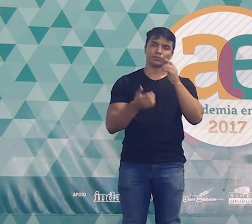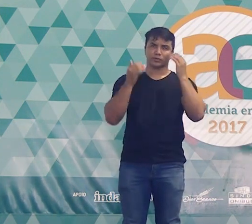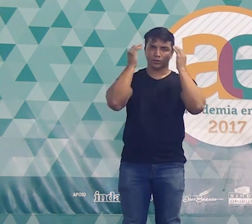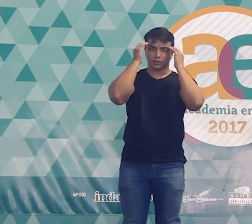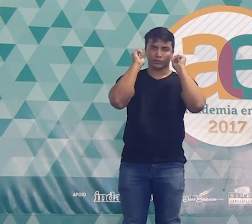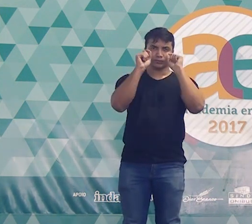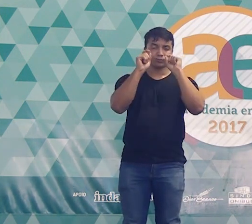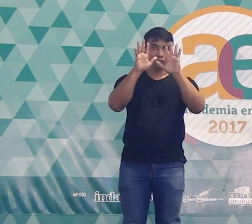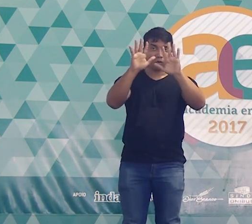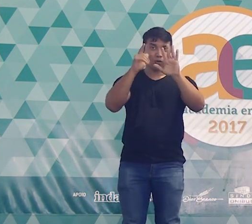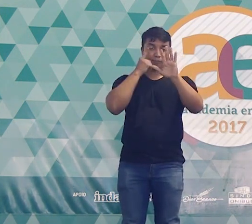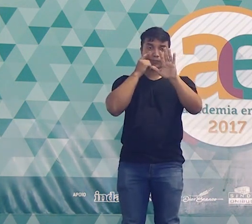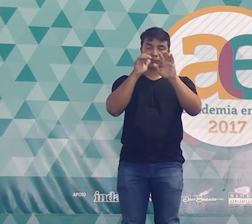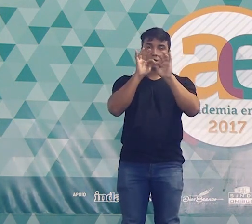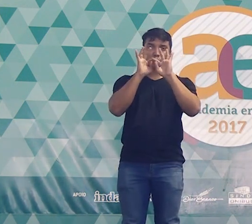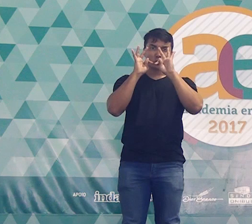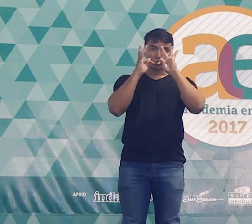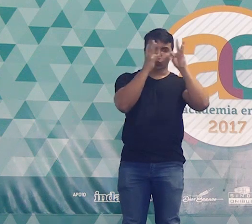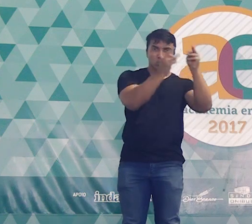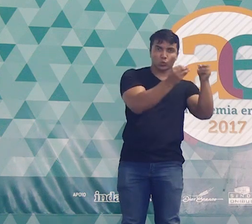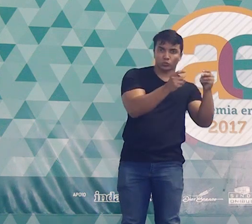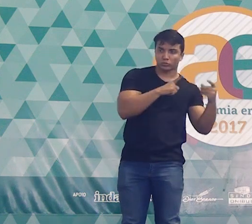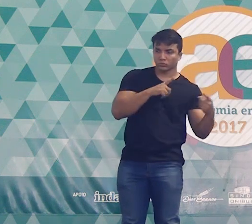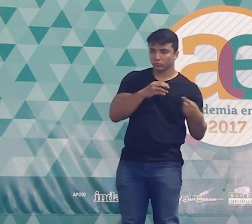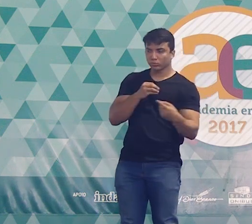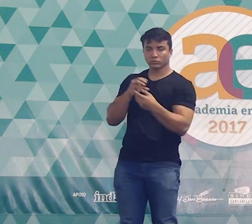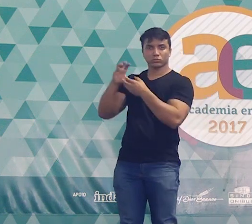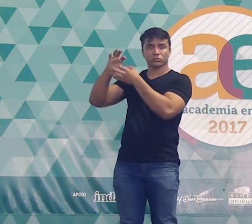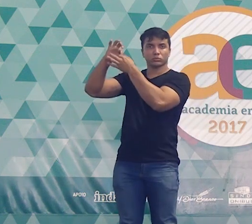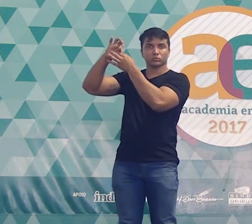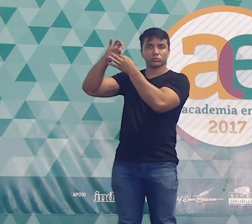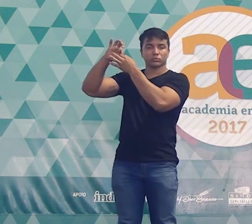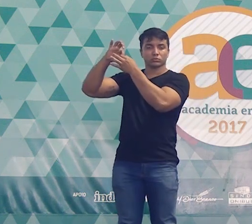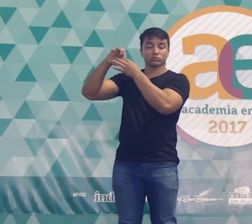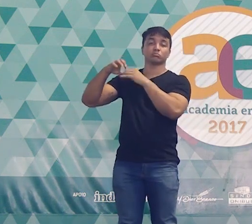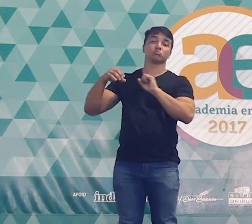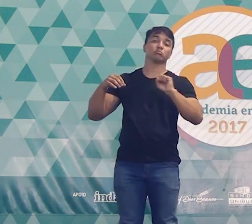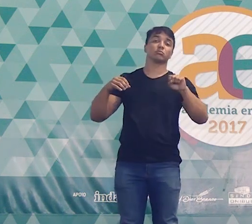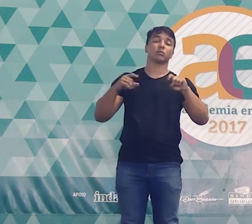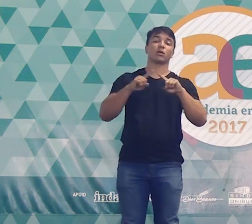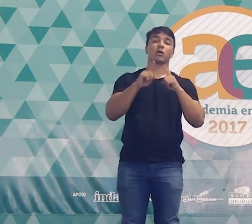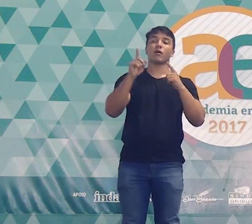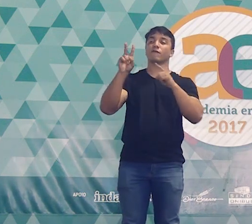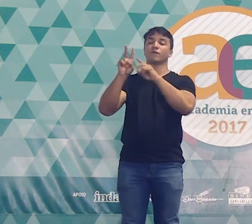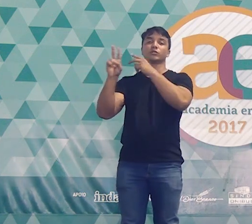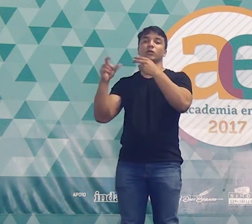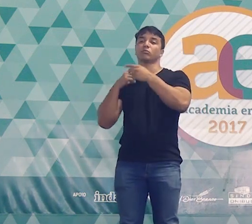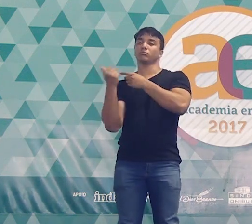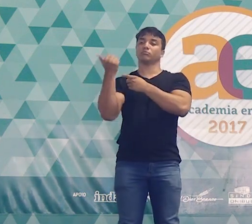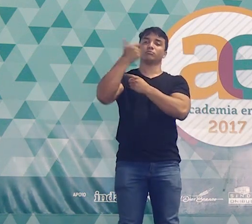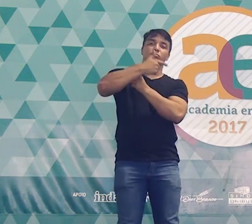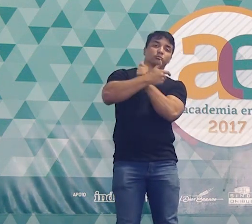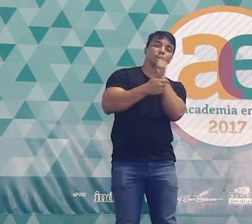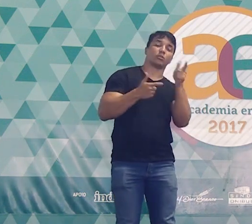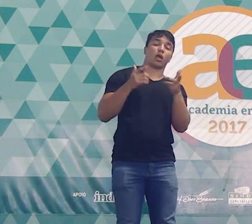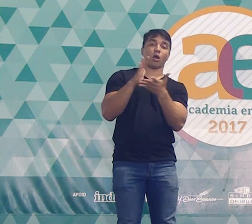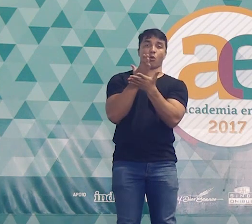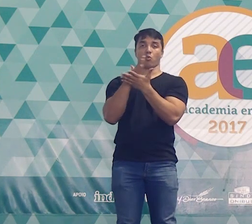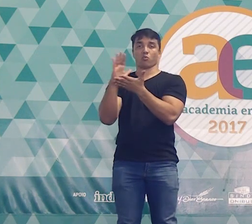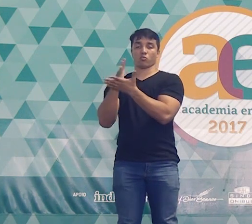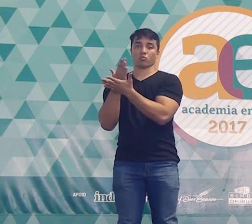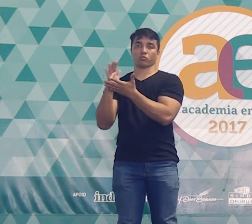entender. Então tudo que tem no animal tem na vegetal? Basicamente, e a vegetal tem algo, coisas a mais,